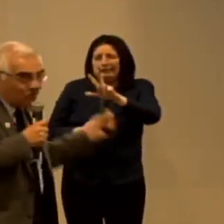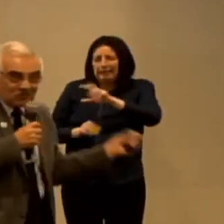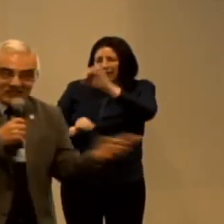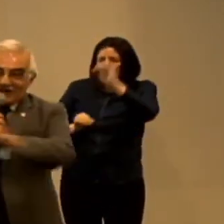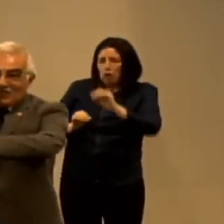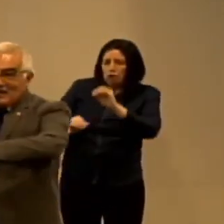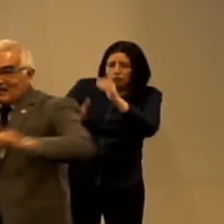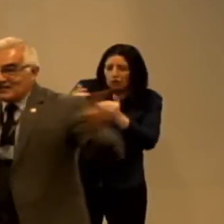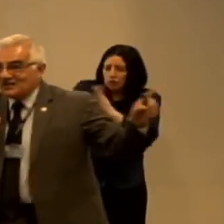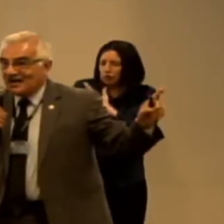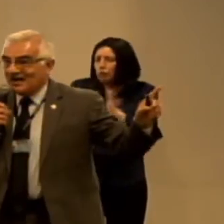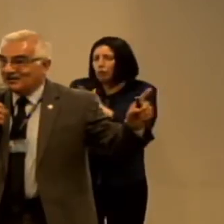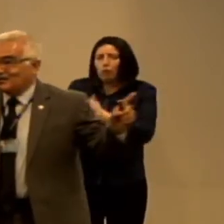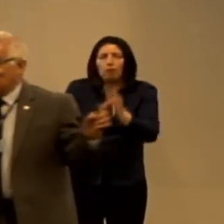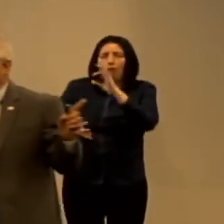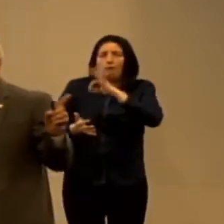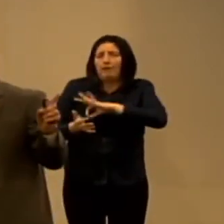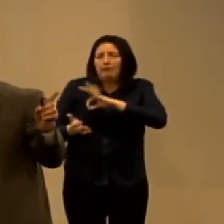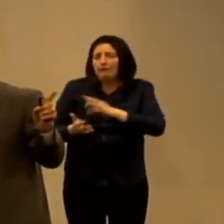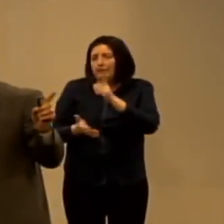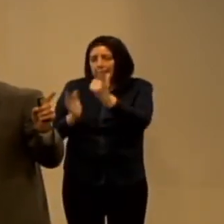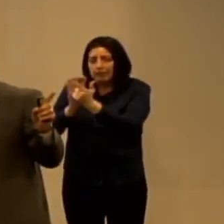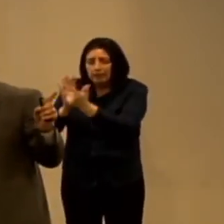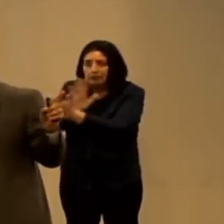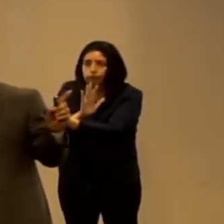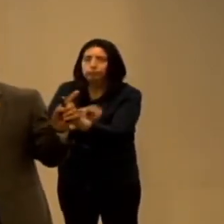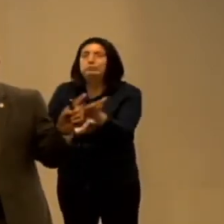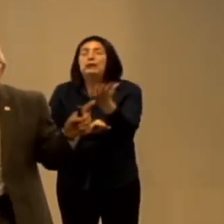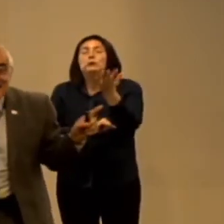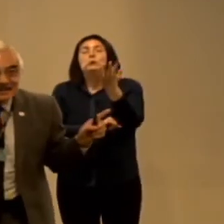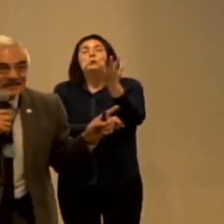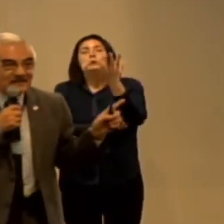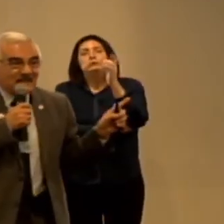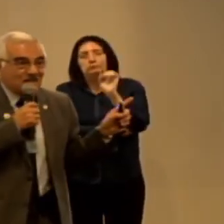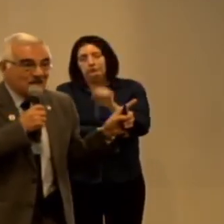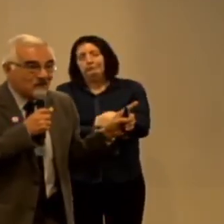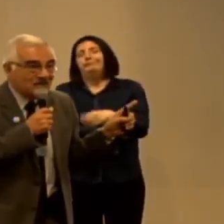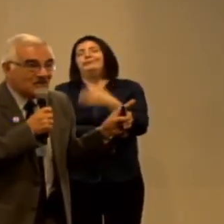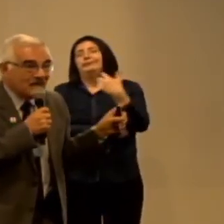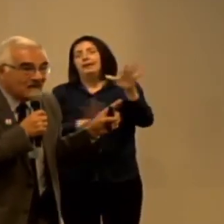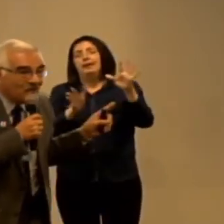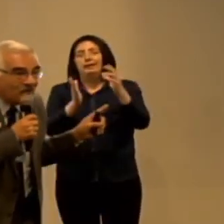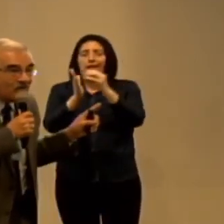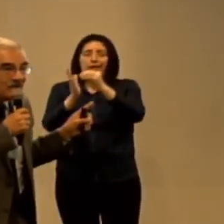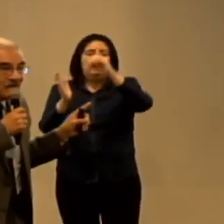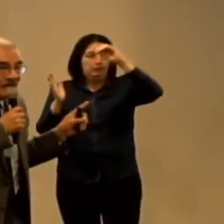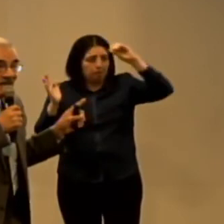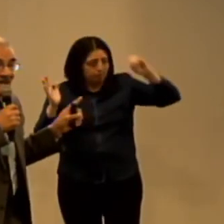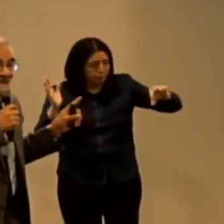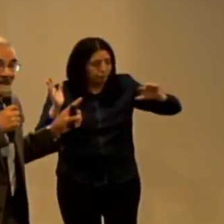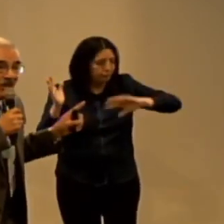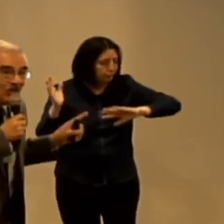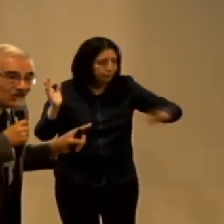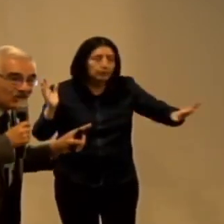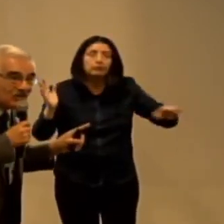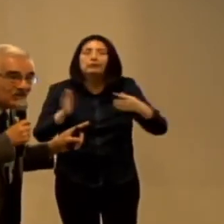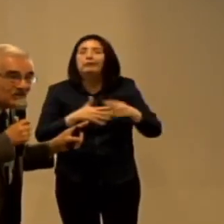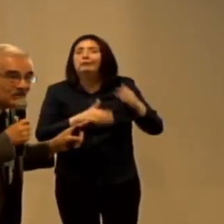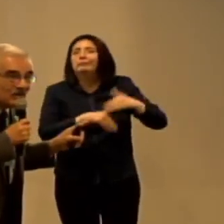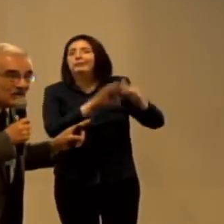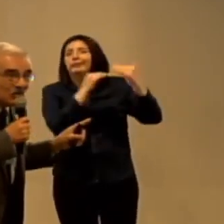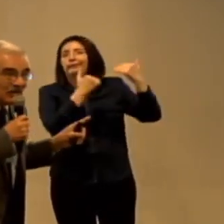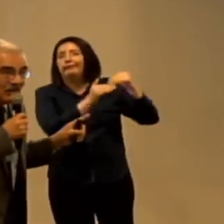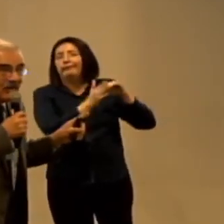si no, no goza de ningún beneficio que la ley otorga. Ahora, felizmente, se eliminó ese baremo tan